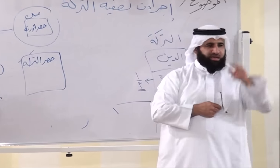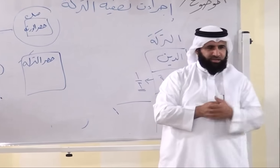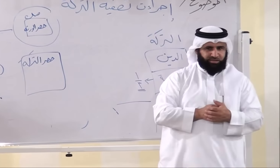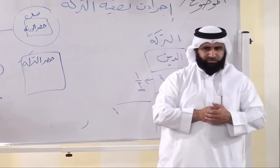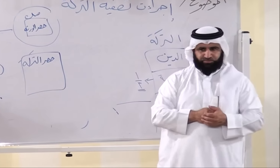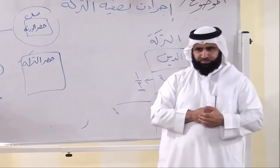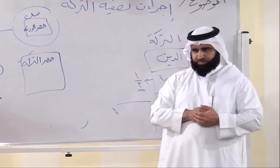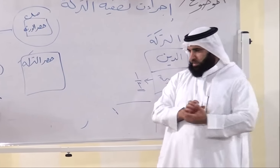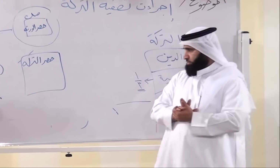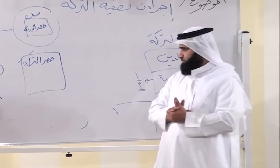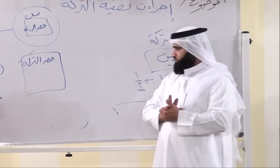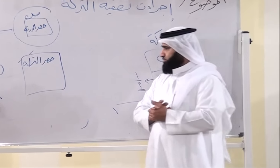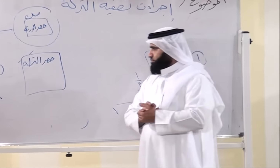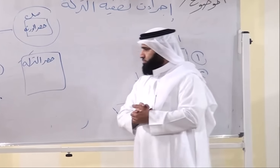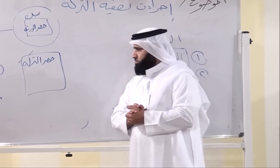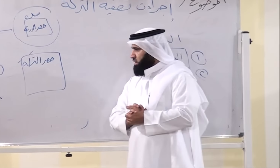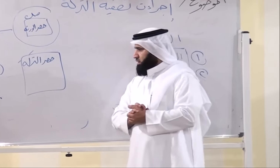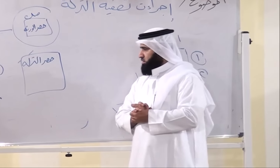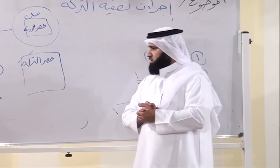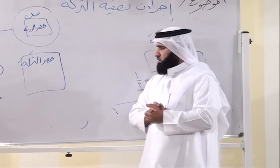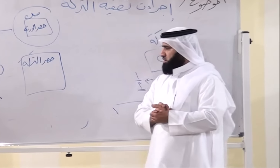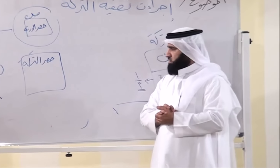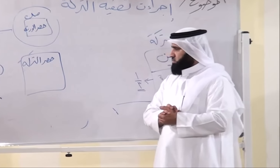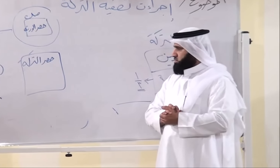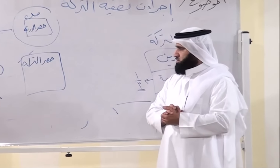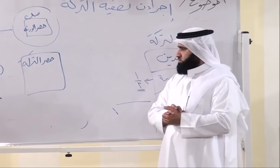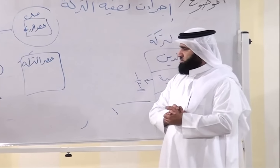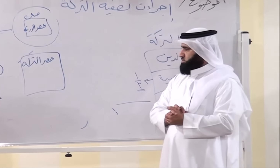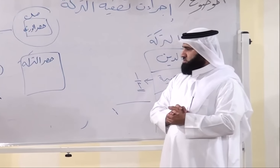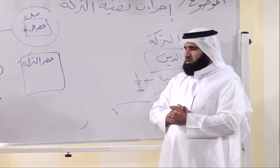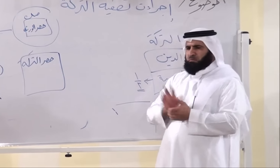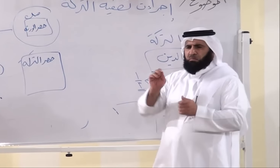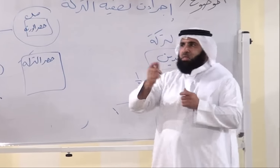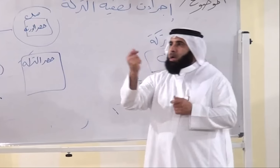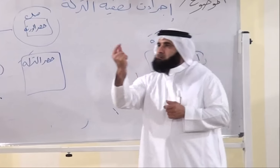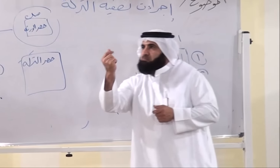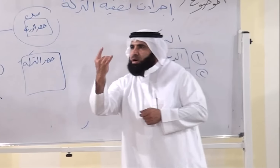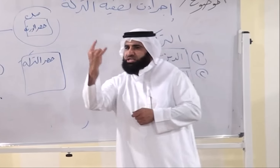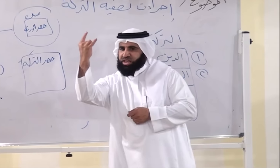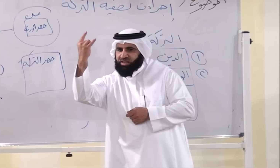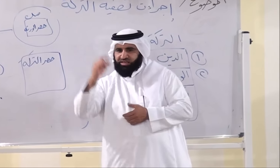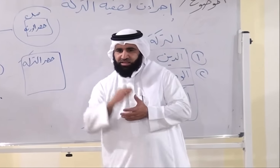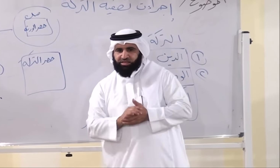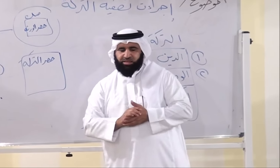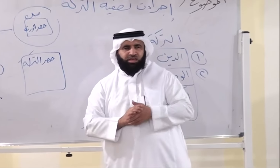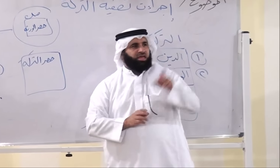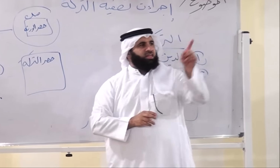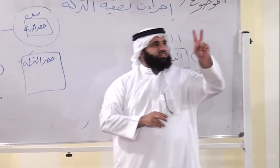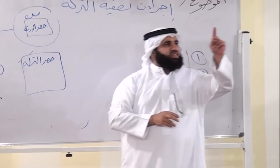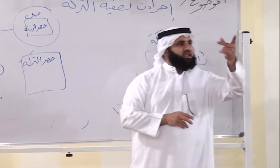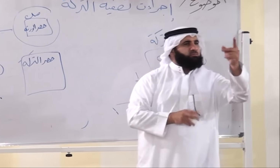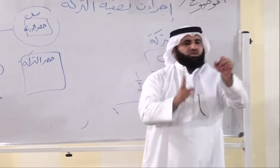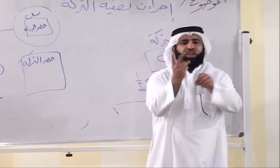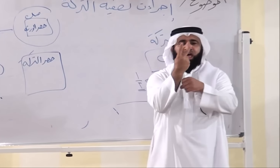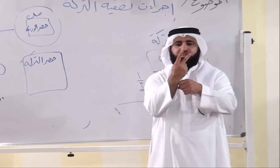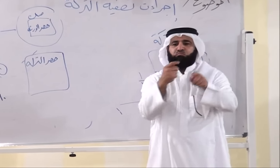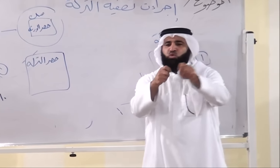بعشرة وواحد ثمنه ب 12 وواحد ثمنه ب